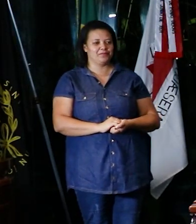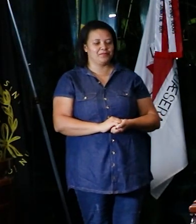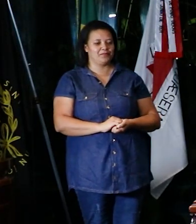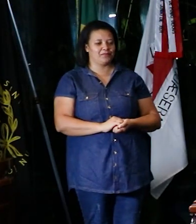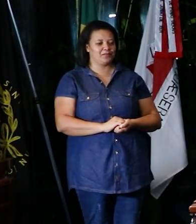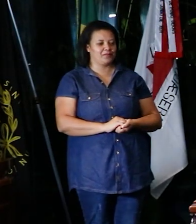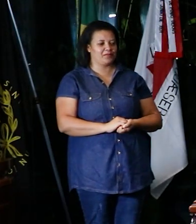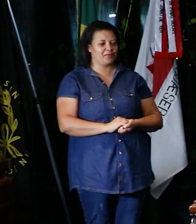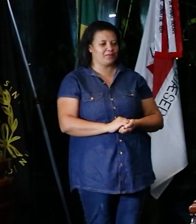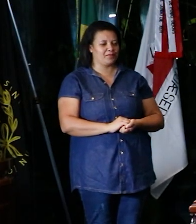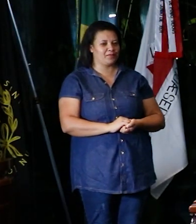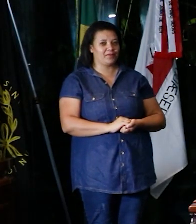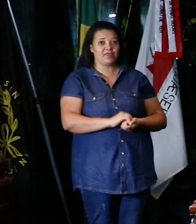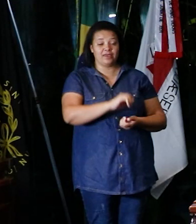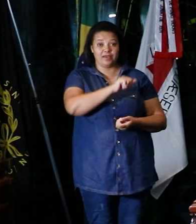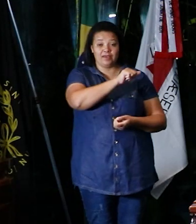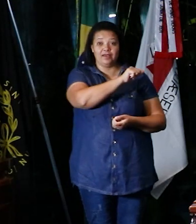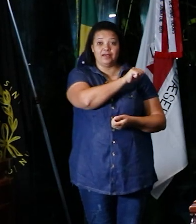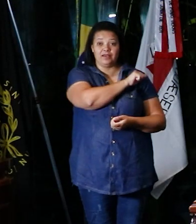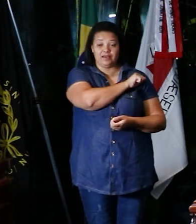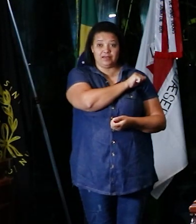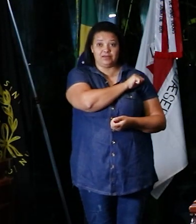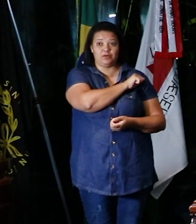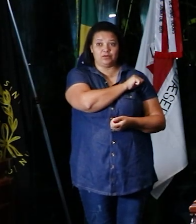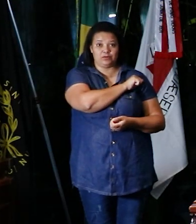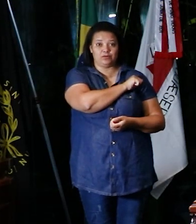Bom, este aluno,